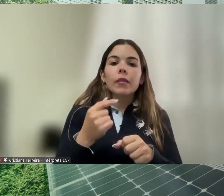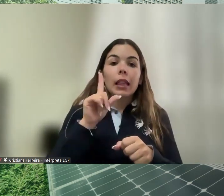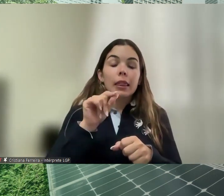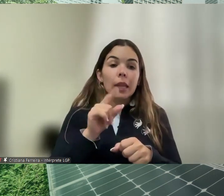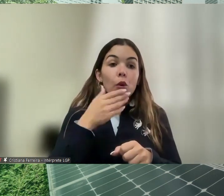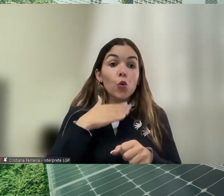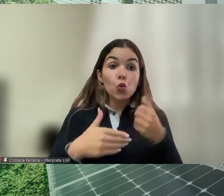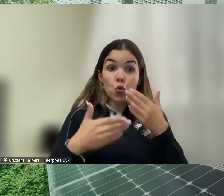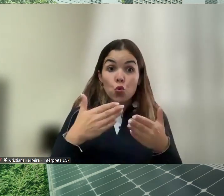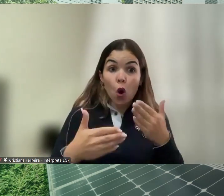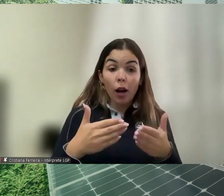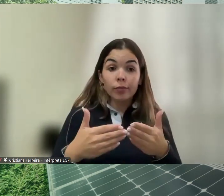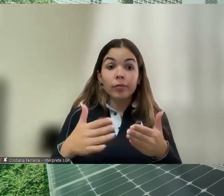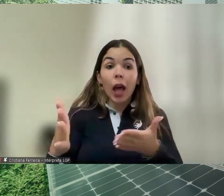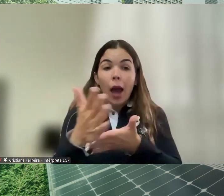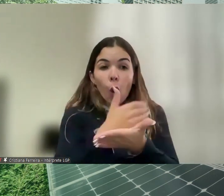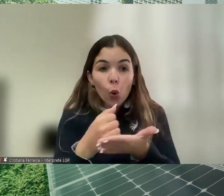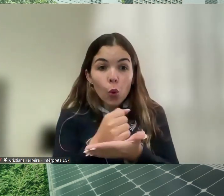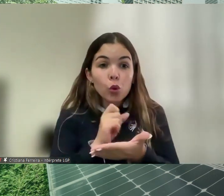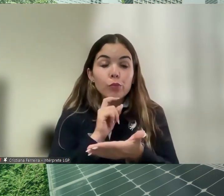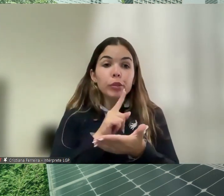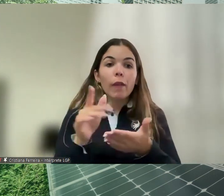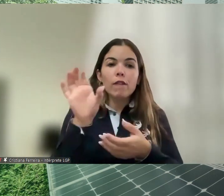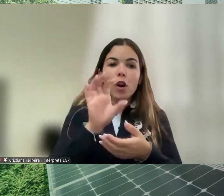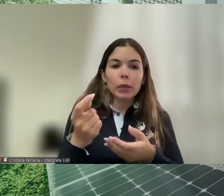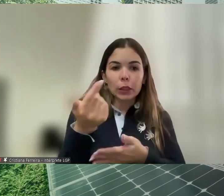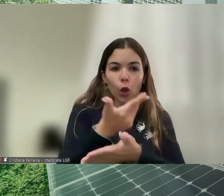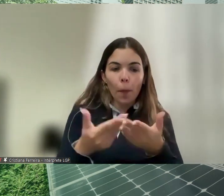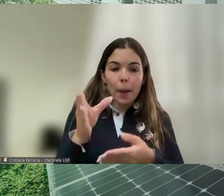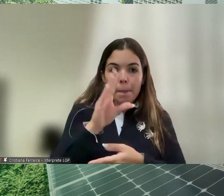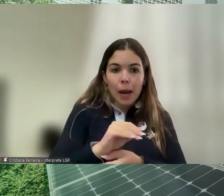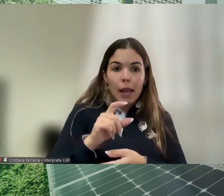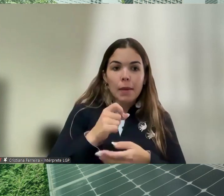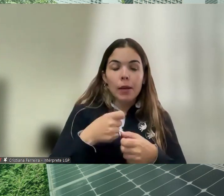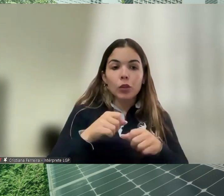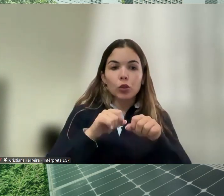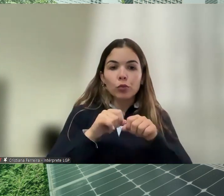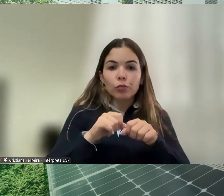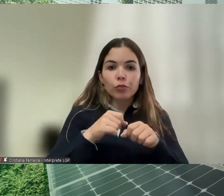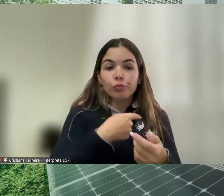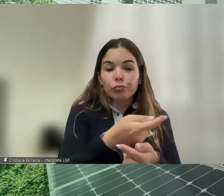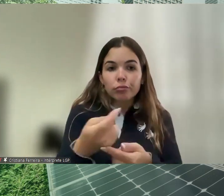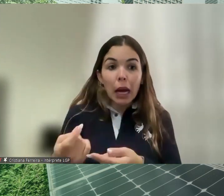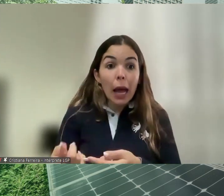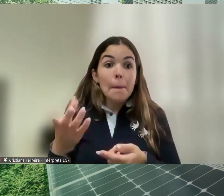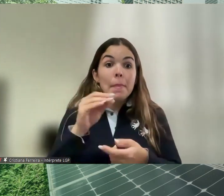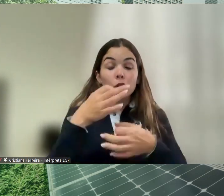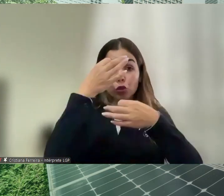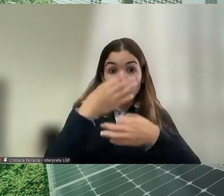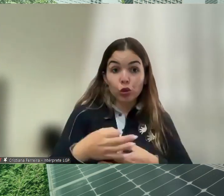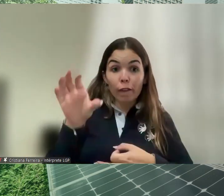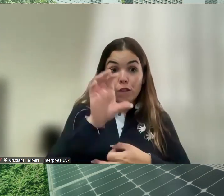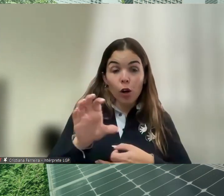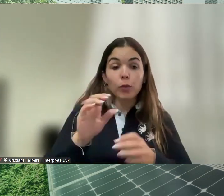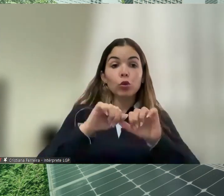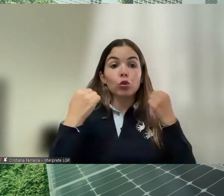dos recursos, que podemos ter uma alocação mais económica, uma distribuição mais justa e equitativa a nível social e depois